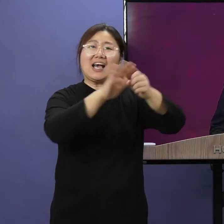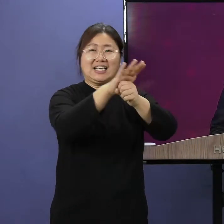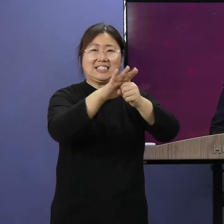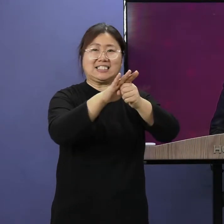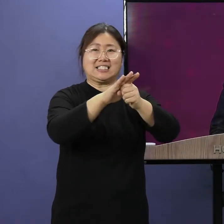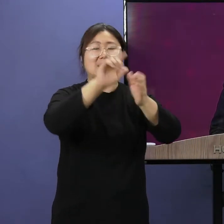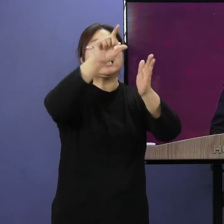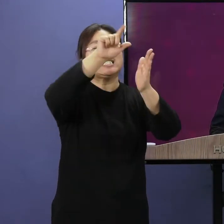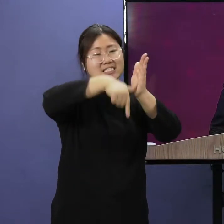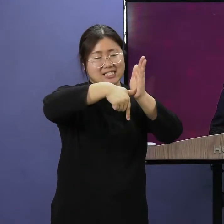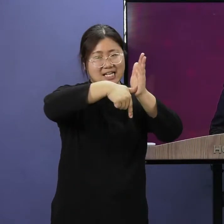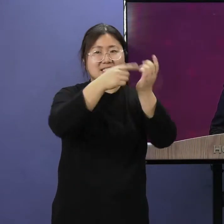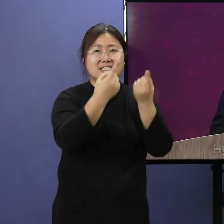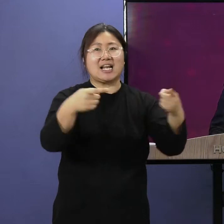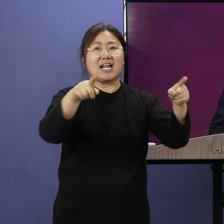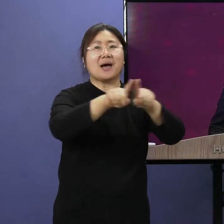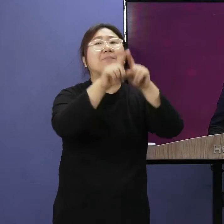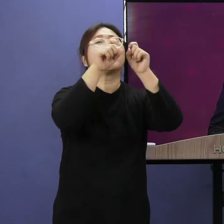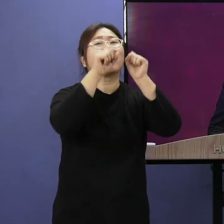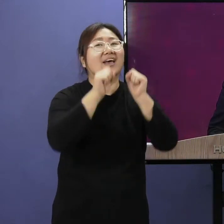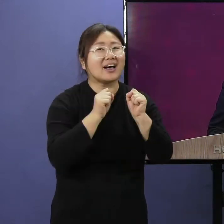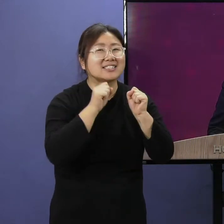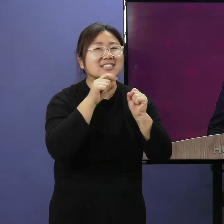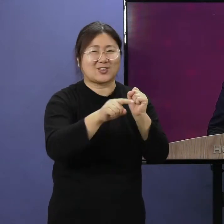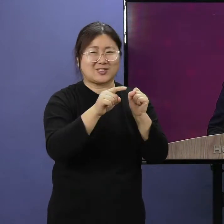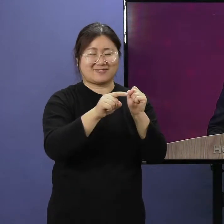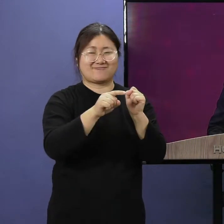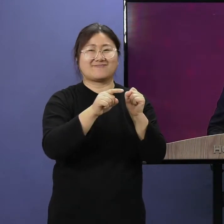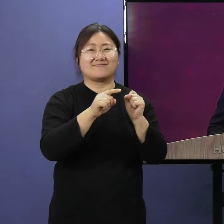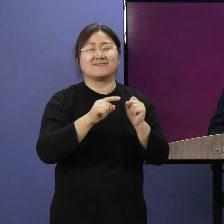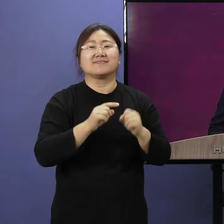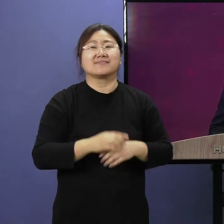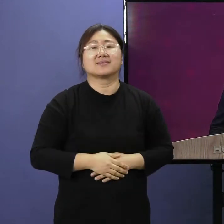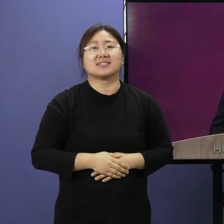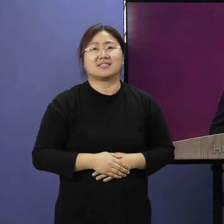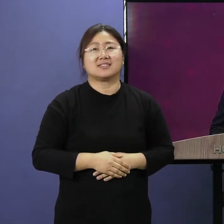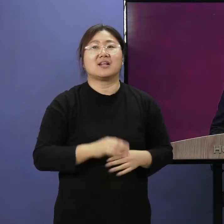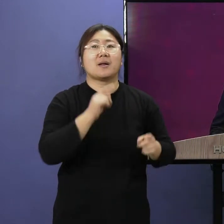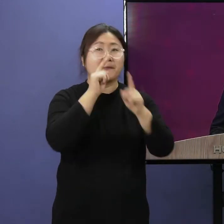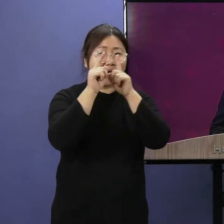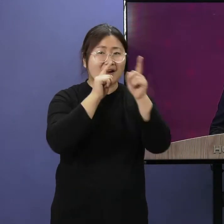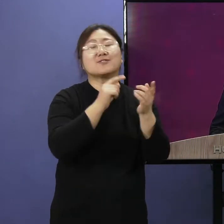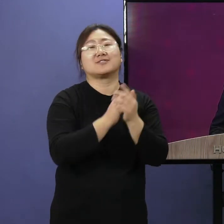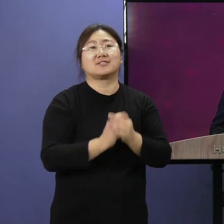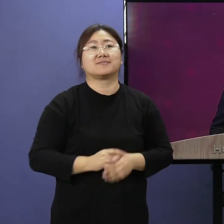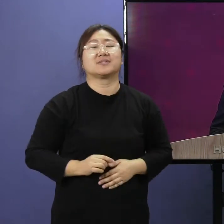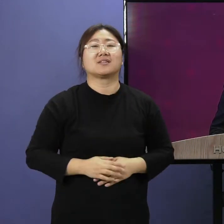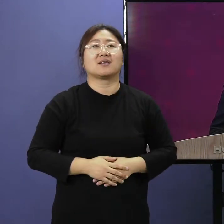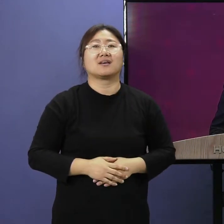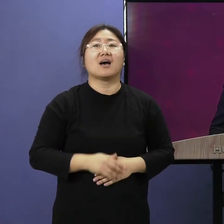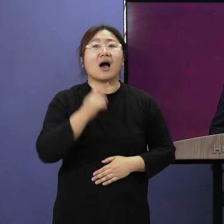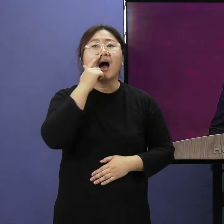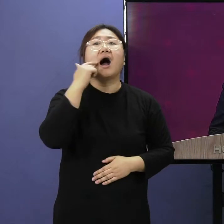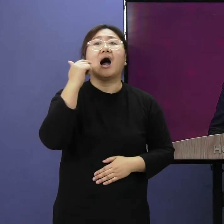아버지는 그 아들에게 계속해서 내가 너를 사랑해 라고 보여주고 있었던 것이죠. 그 아들은